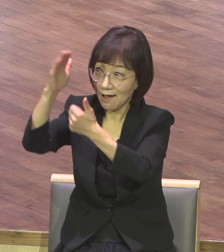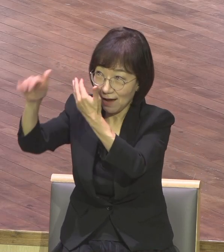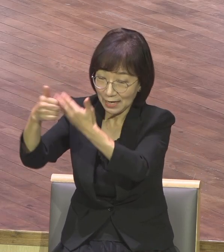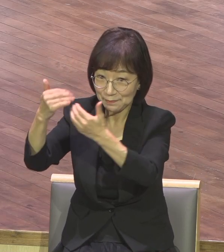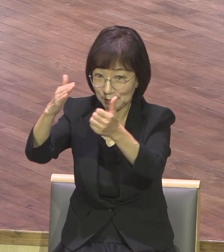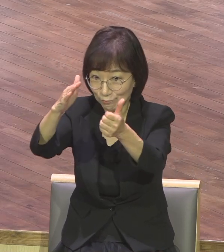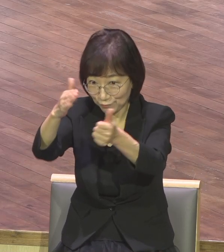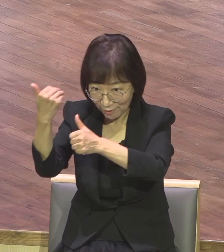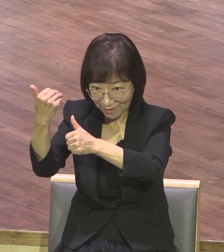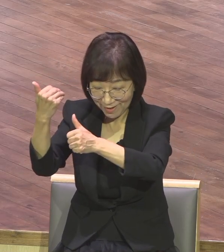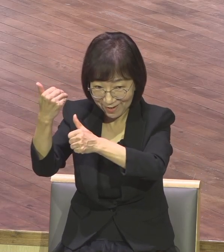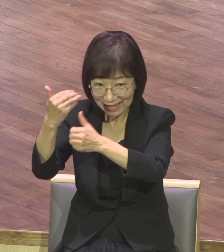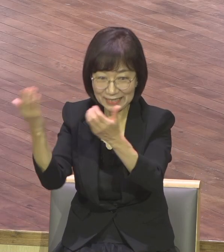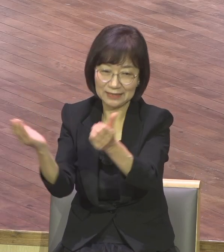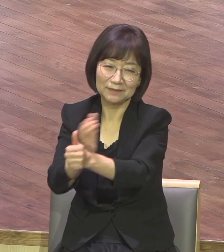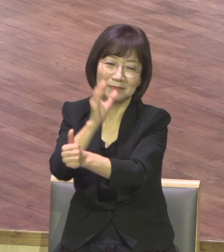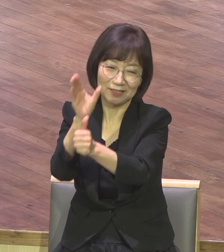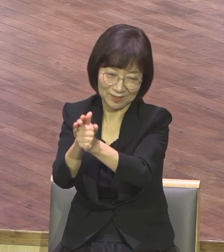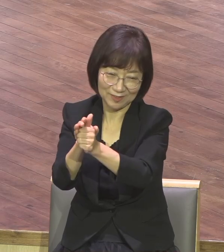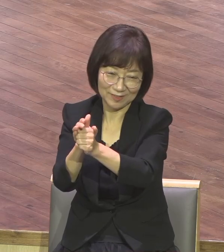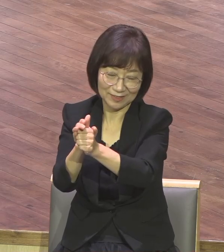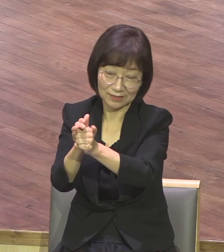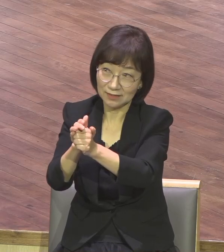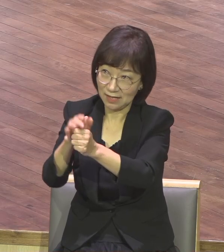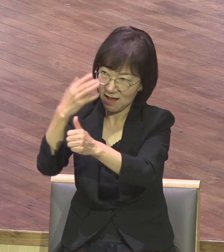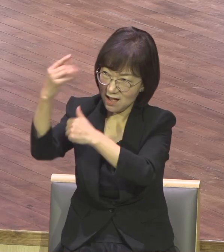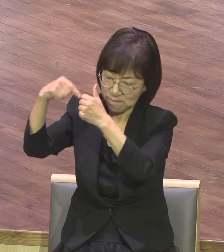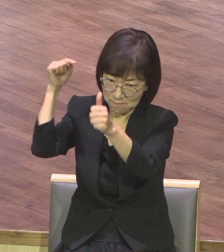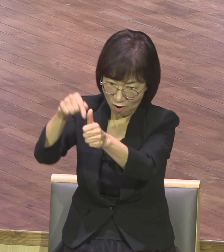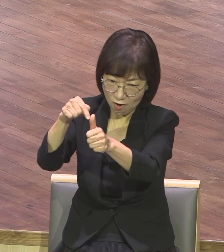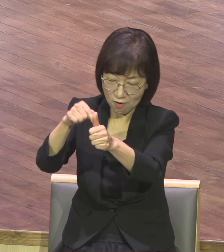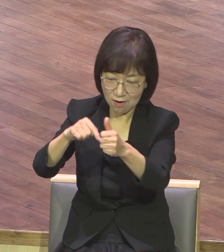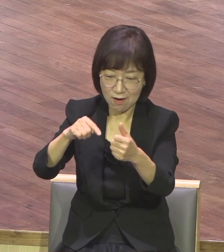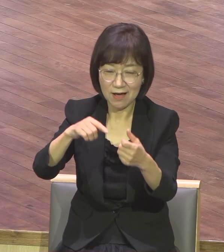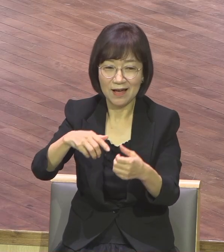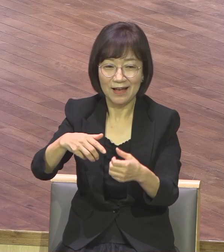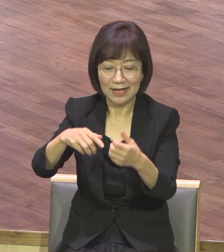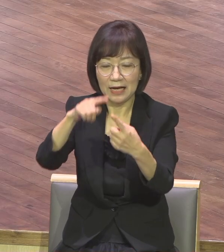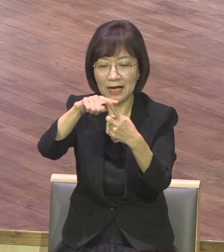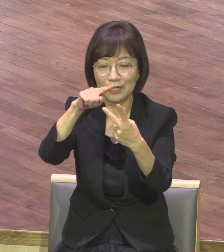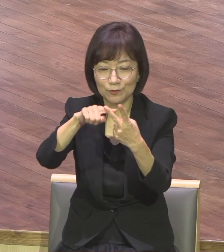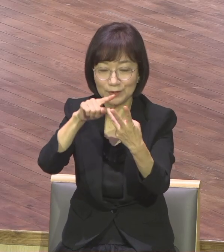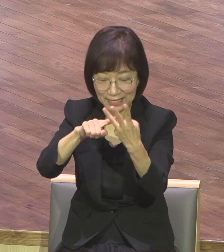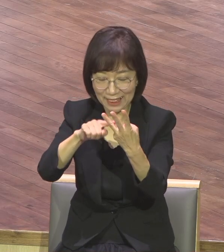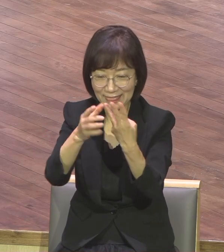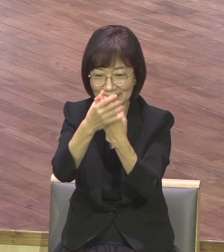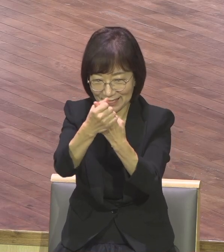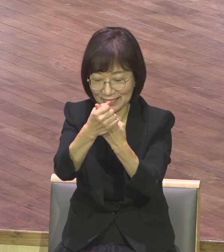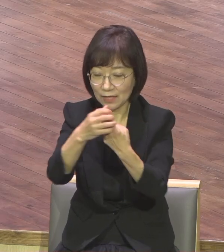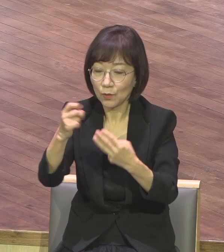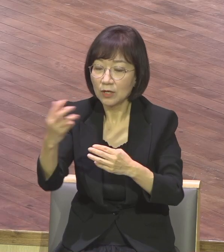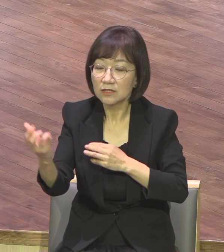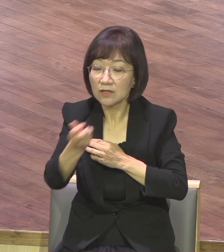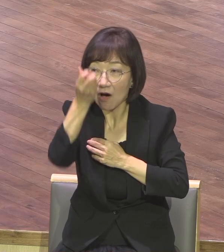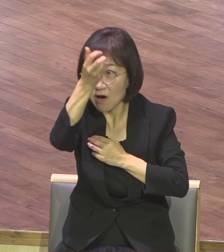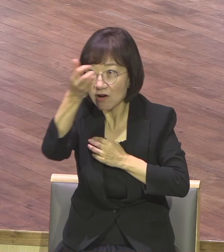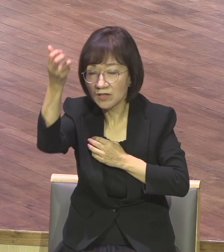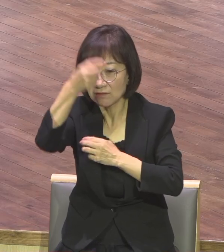사명의식을 가지고 성령이 하나 되게 하신 것을 힘써 지켜라. 힘써